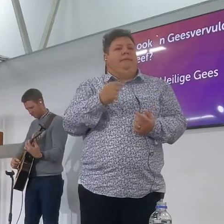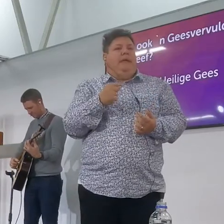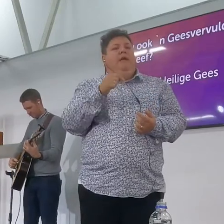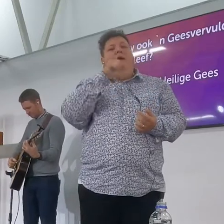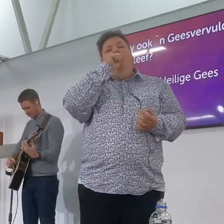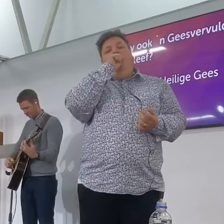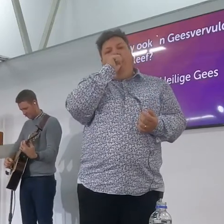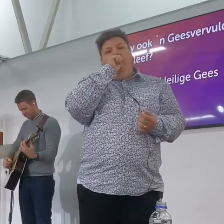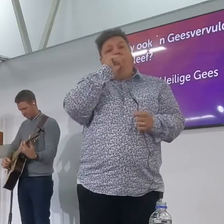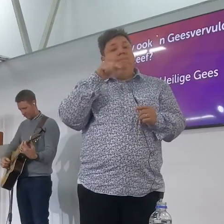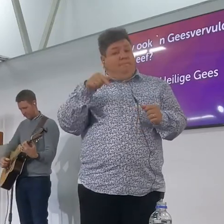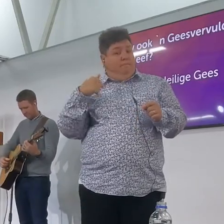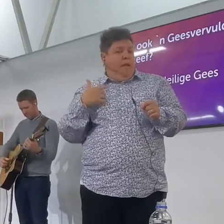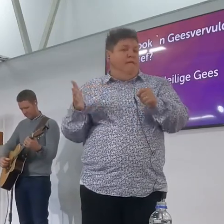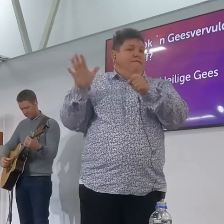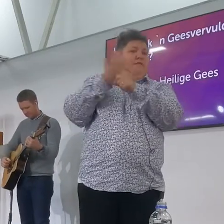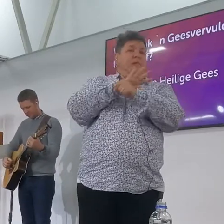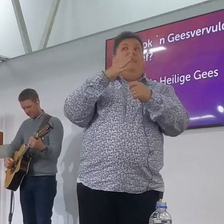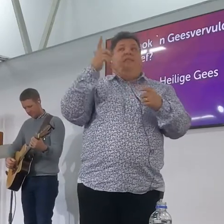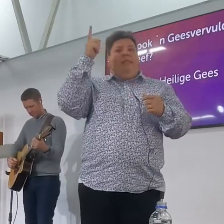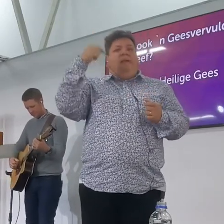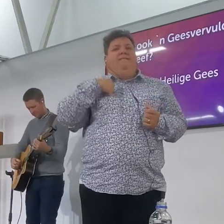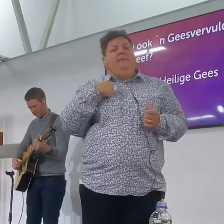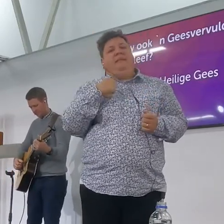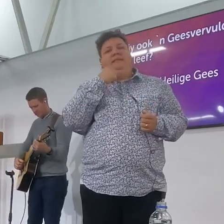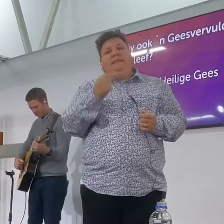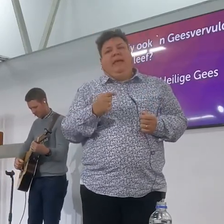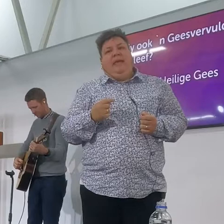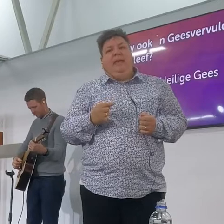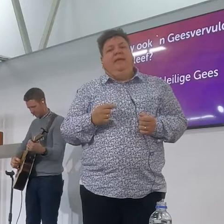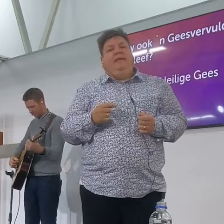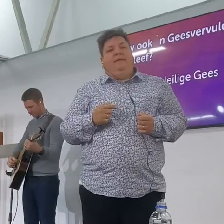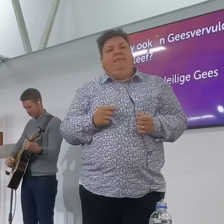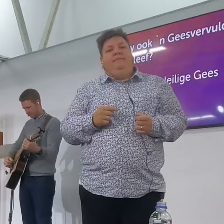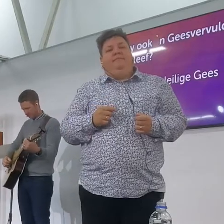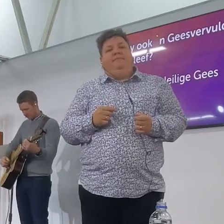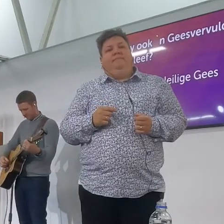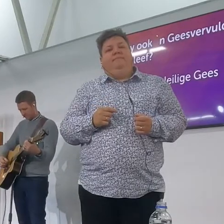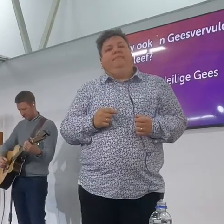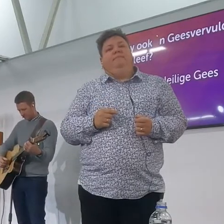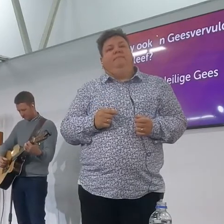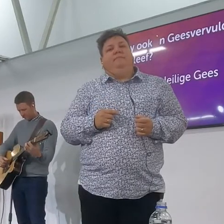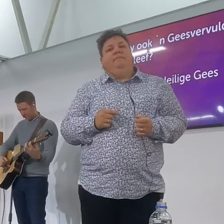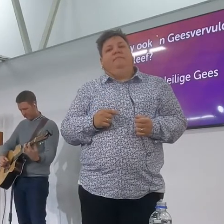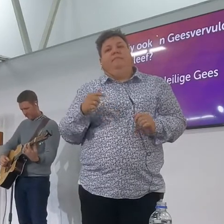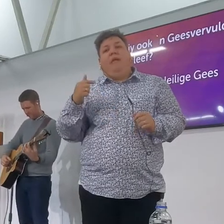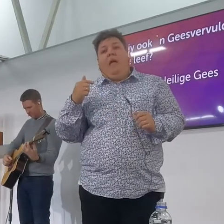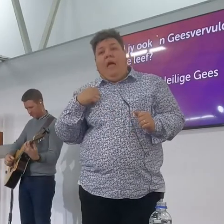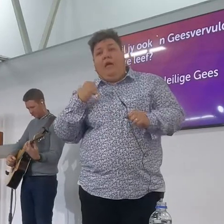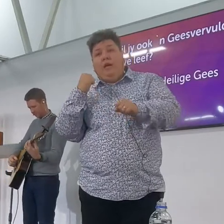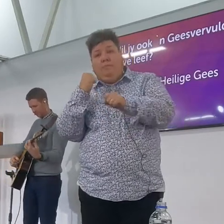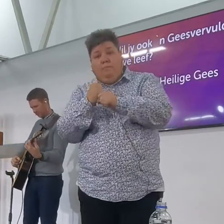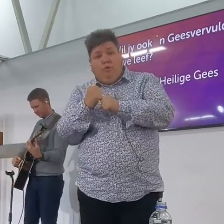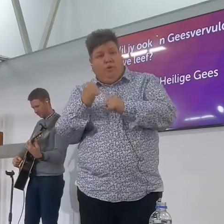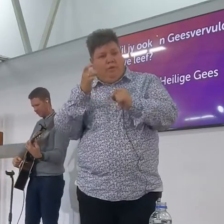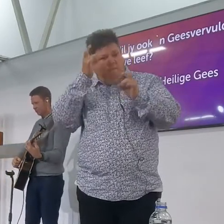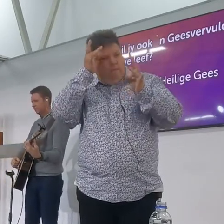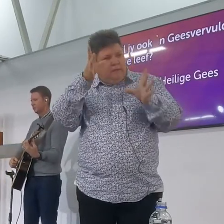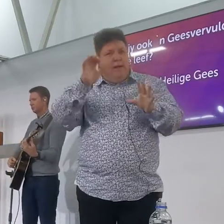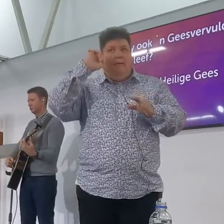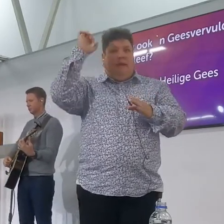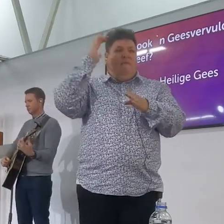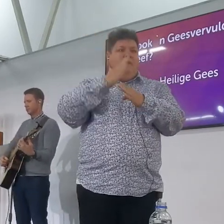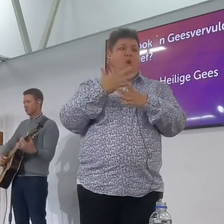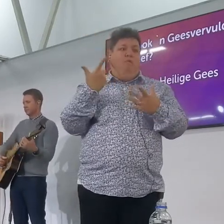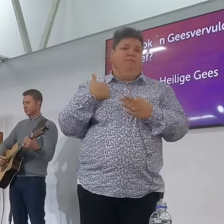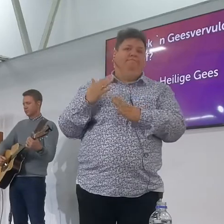beleef. Dis die enigste ding wat maak dat ons nie vervulling beleef nie. Is ek weerstaan die werking van die Heilige Gees, of ek bedroef die